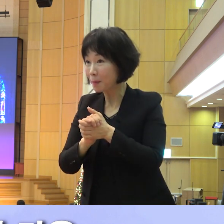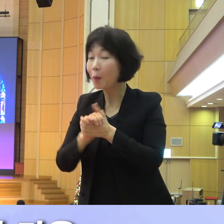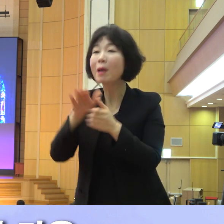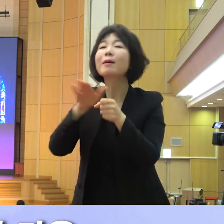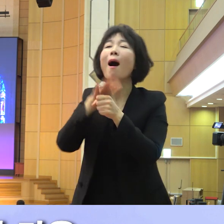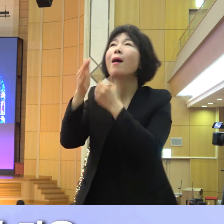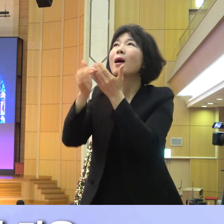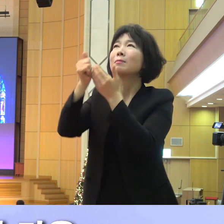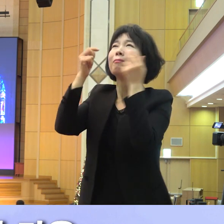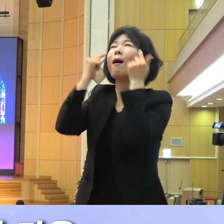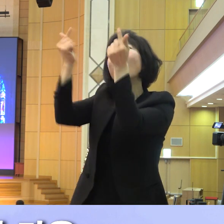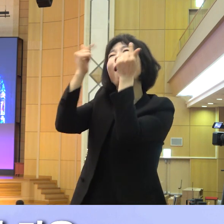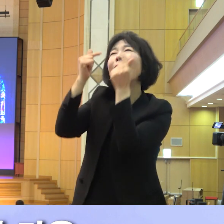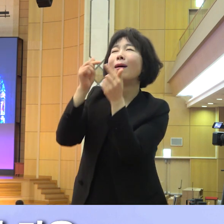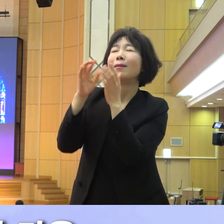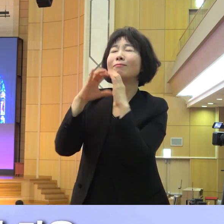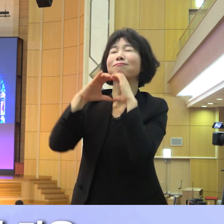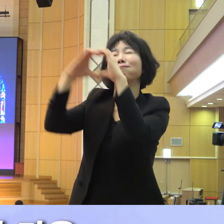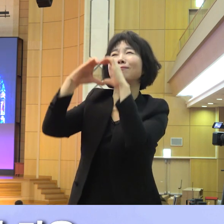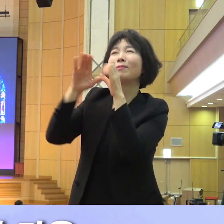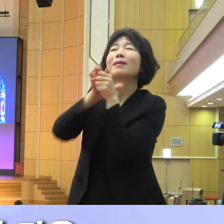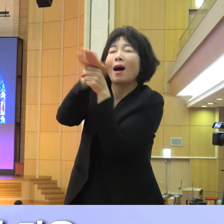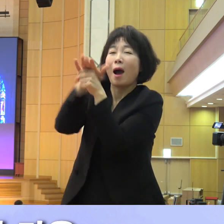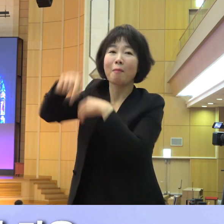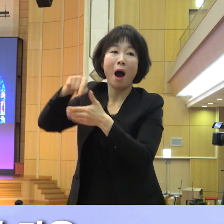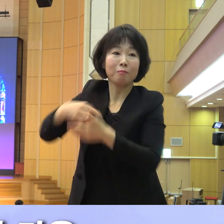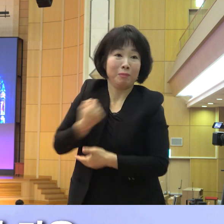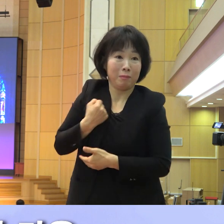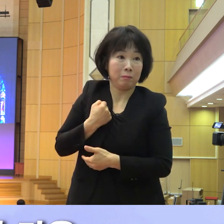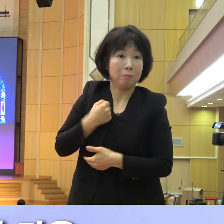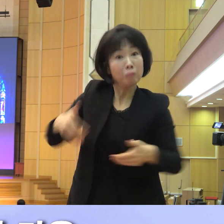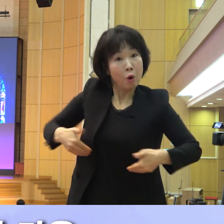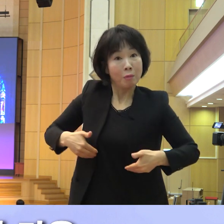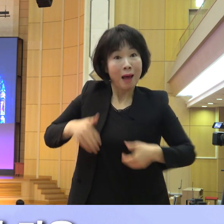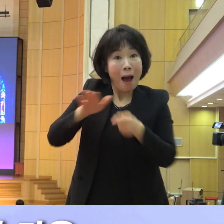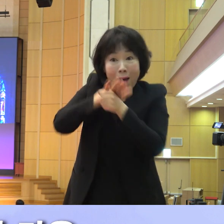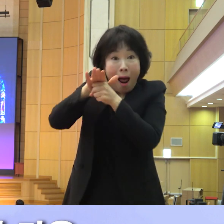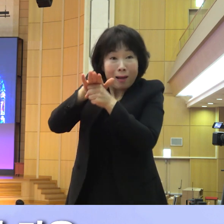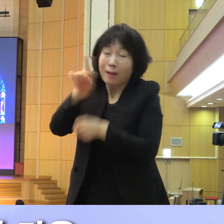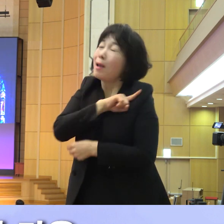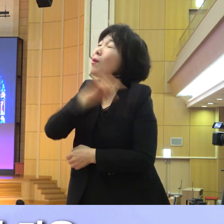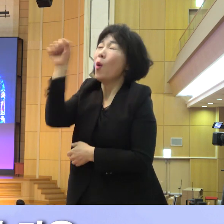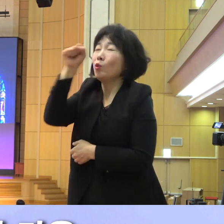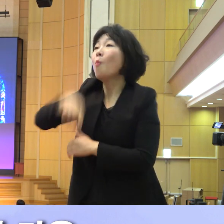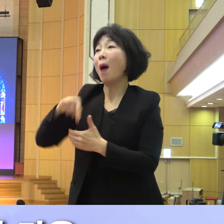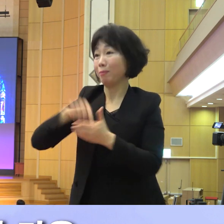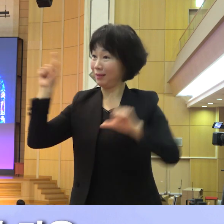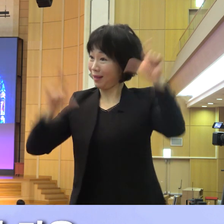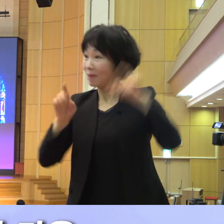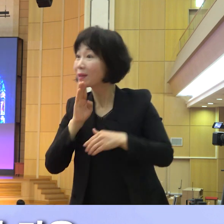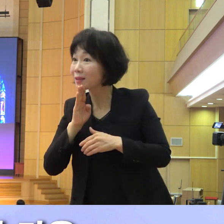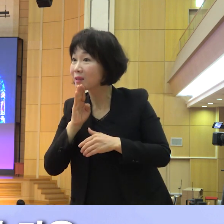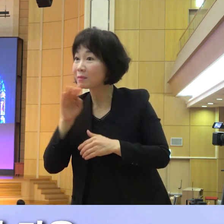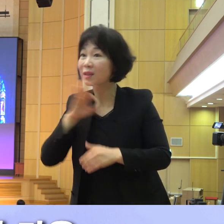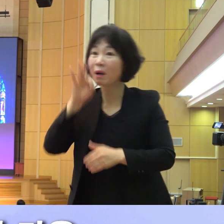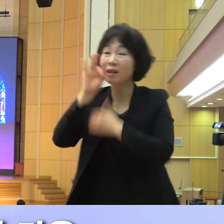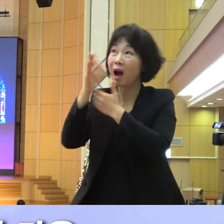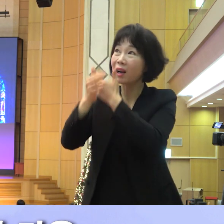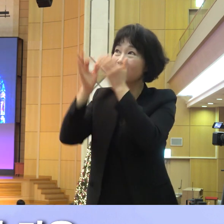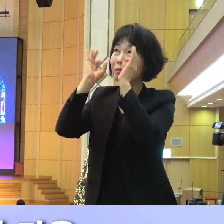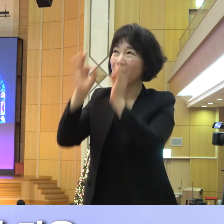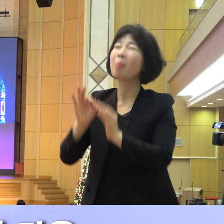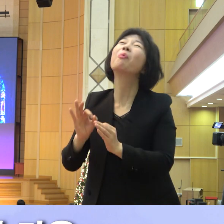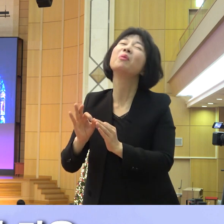사랑보다 더 아름답고 사랑보다 더 좋은 마음은 없습니다. 하나님을 사랑하지